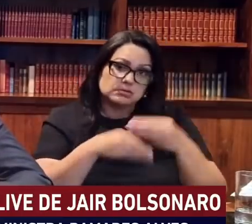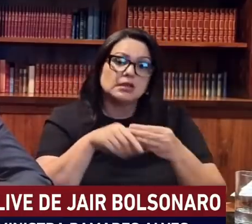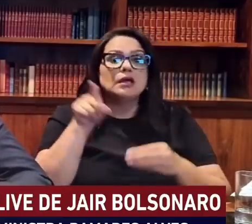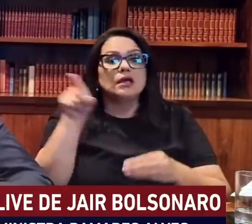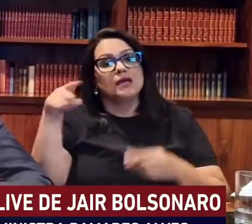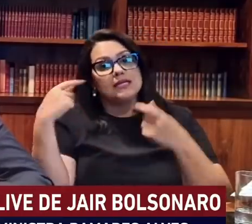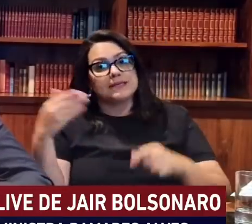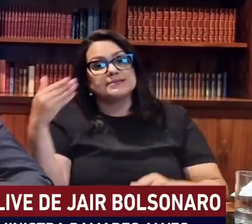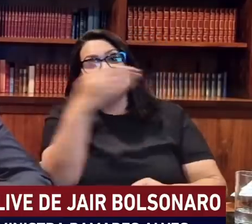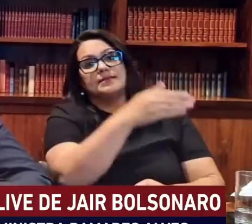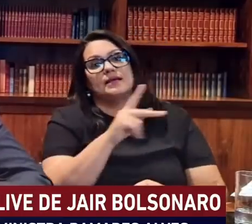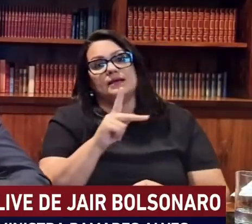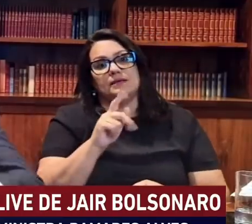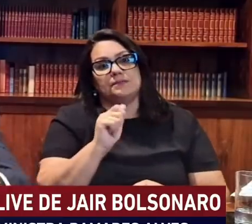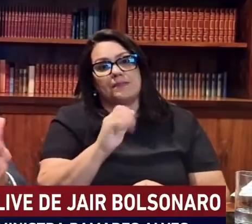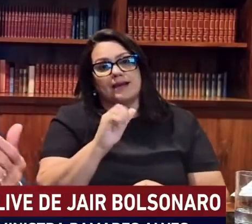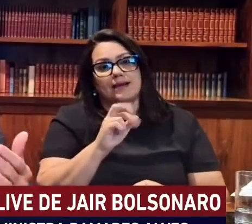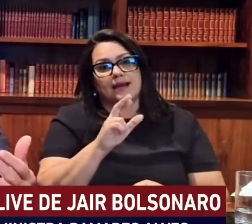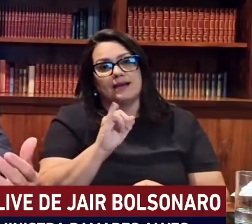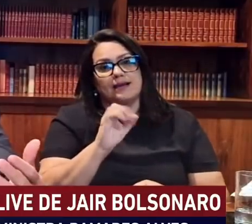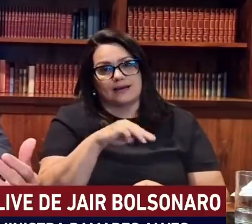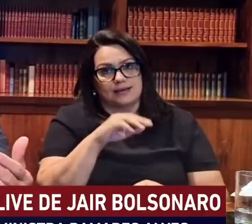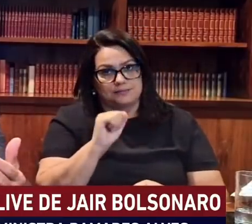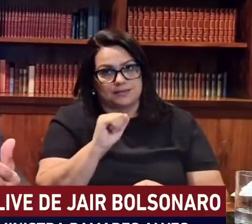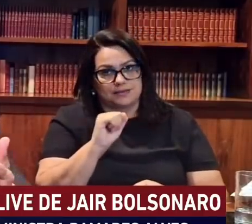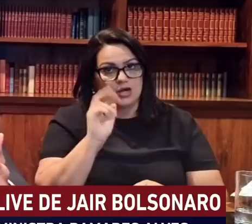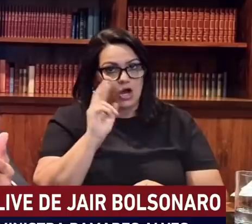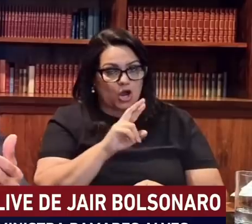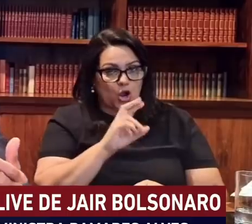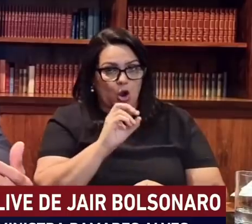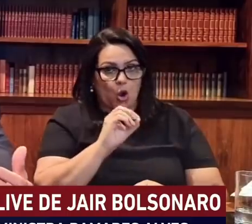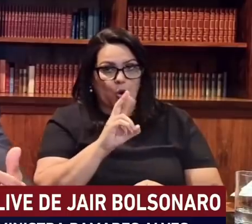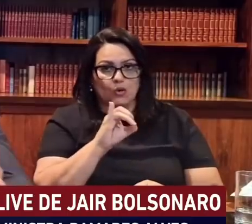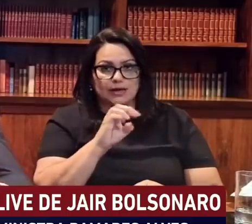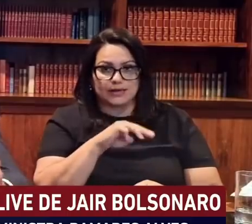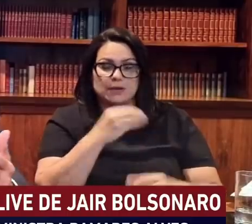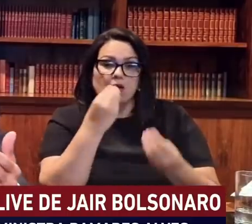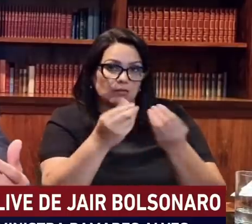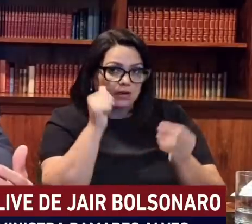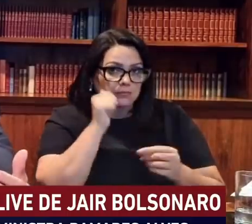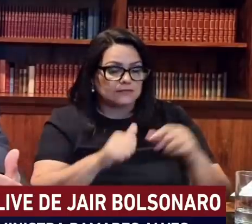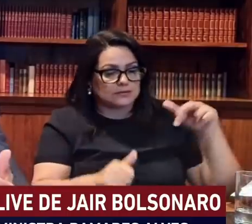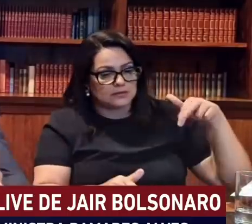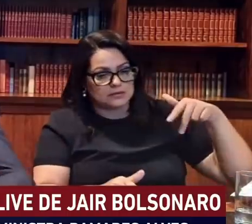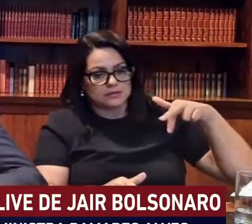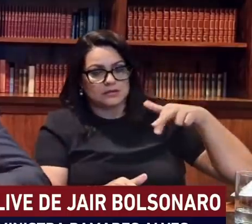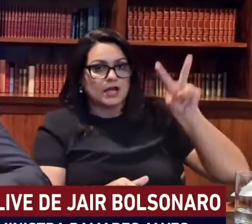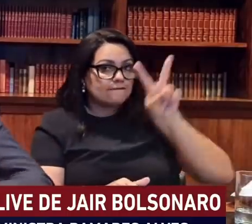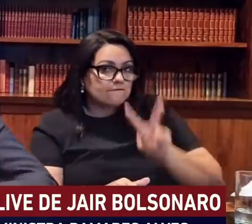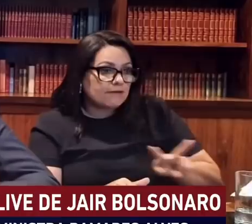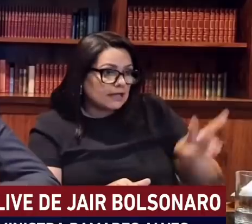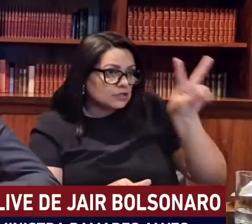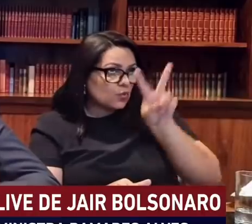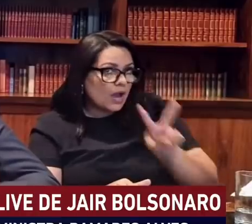pra caramba, Roraima, para ver como as mulheres vêm a pé da Venezuela para o